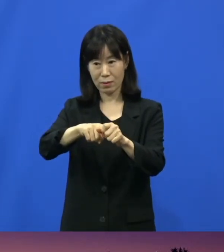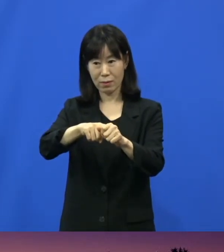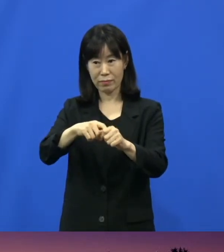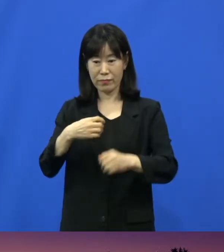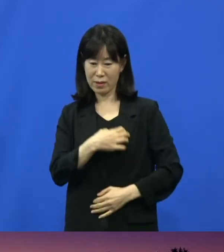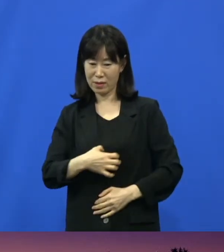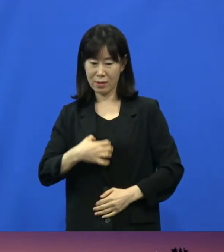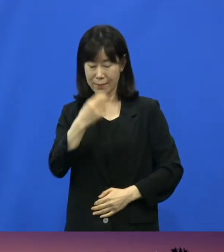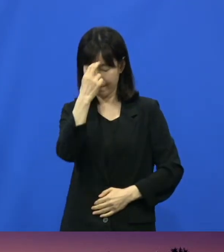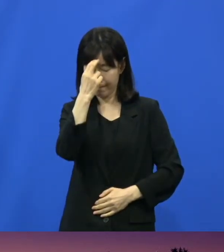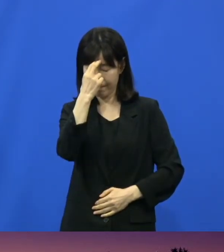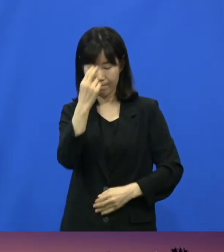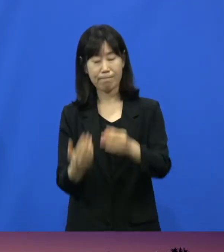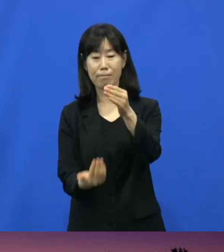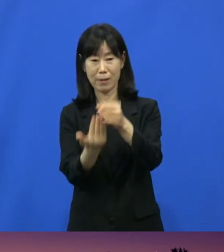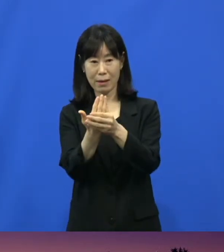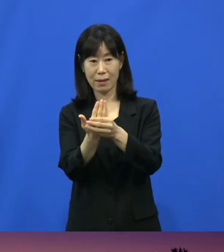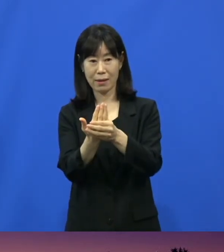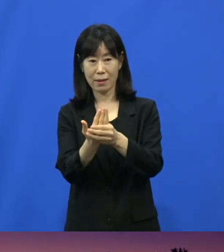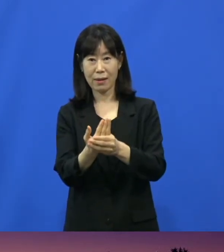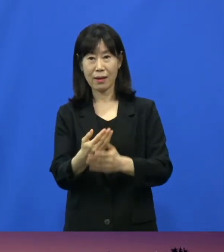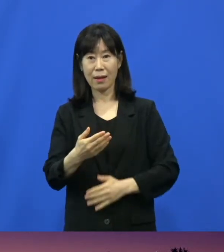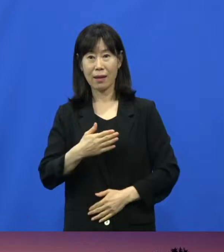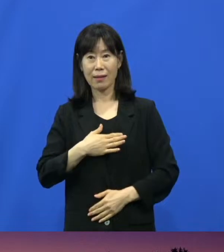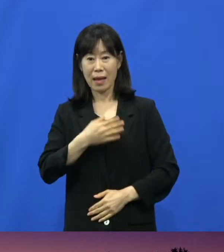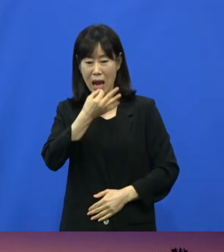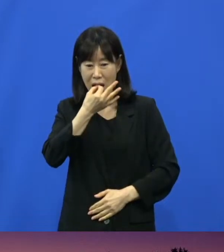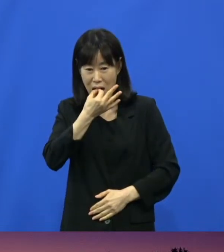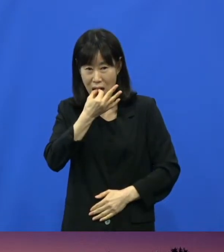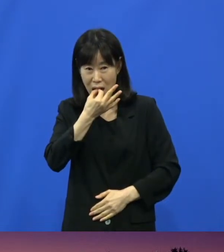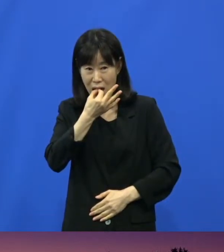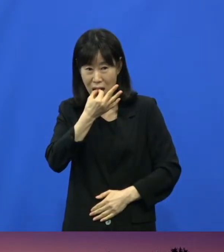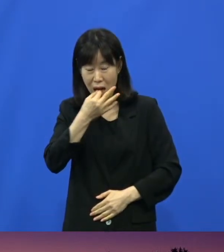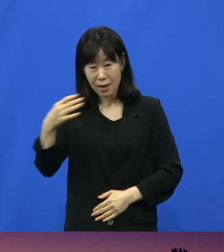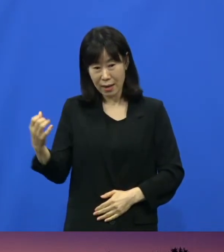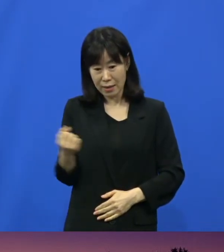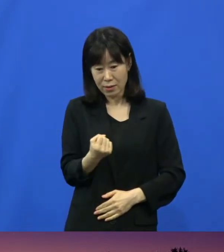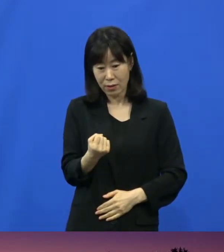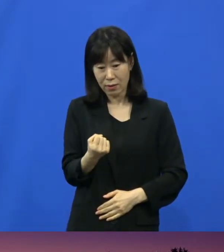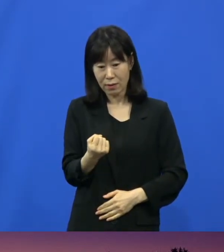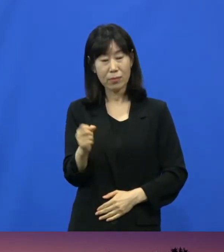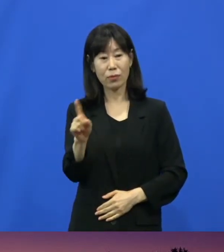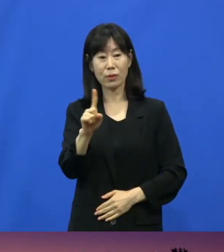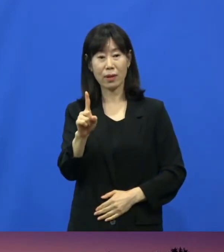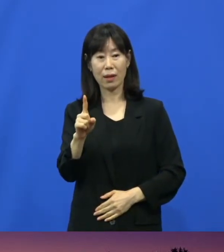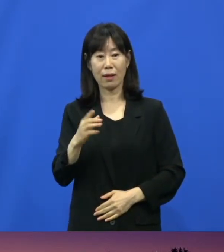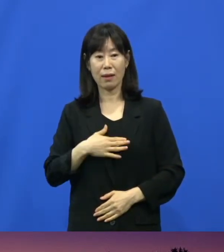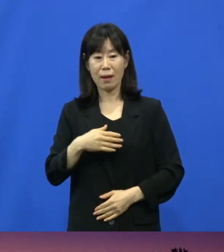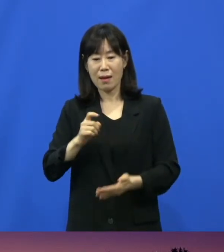이 야망을 가지고 있으면 틀림없이 걸리게 되는 병이 하나 있어요. 조급증에 걸려요.